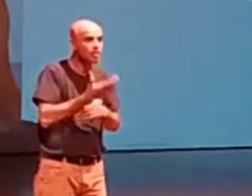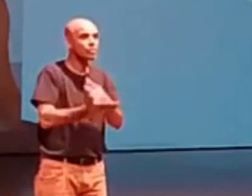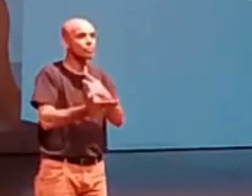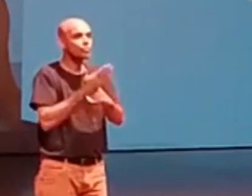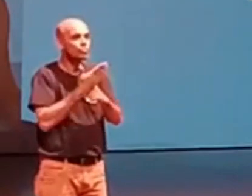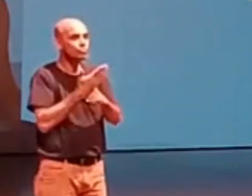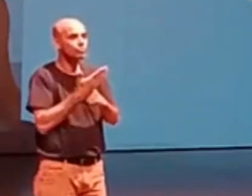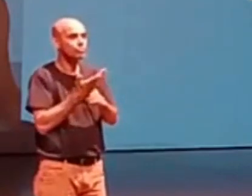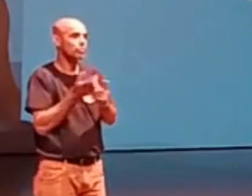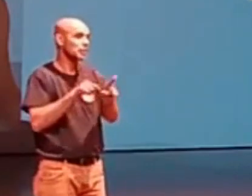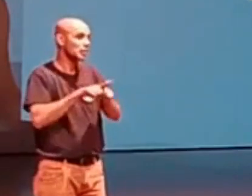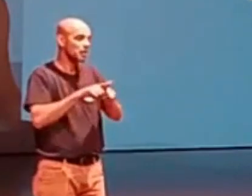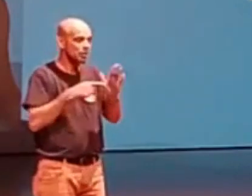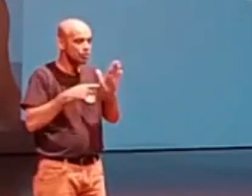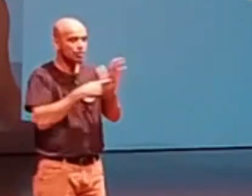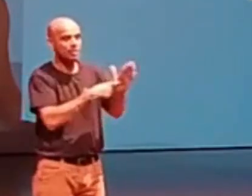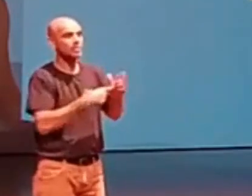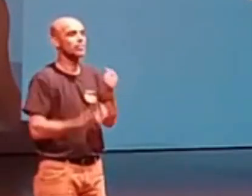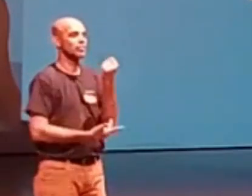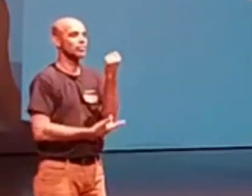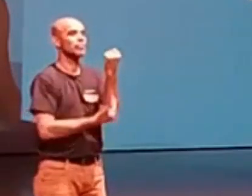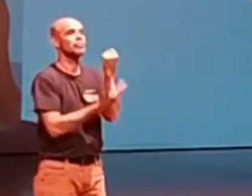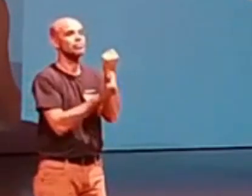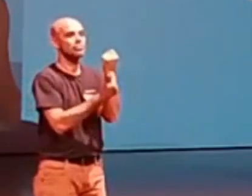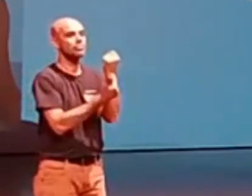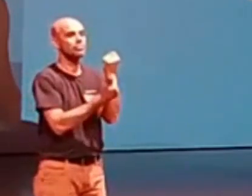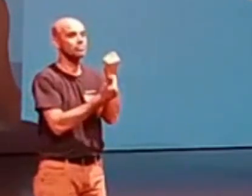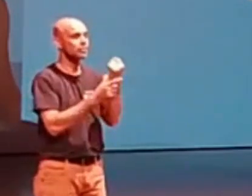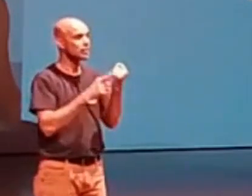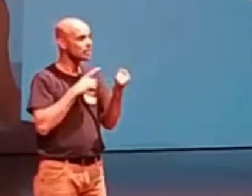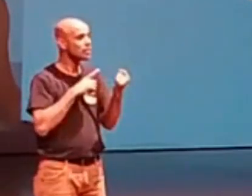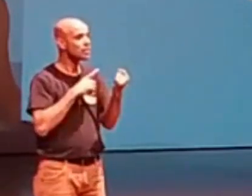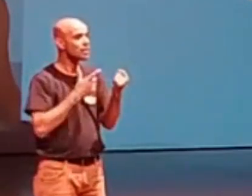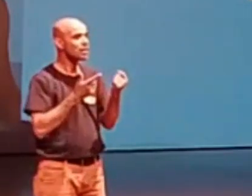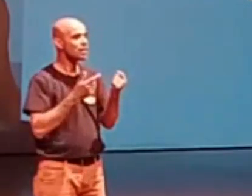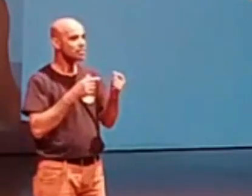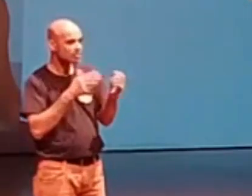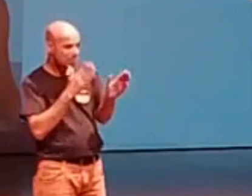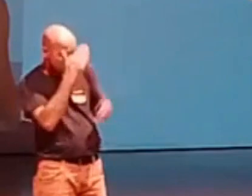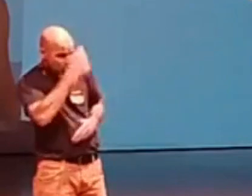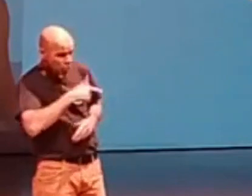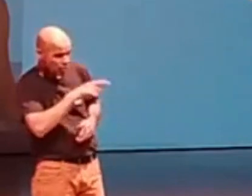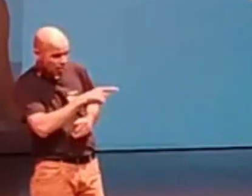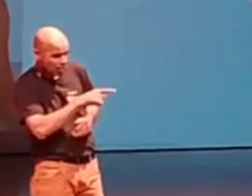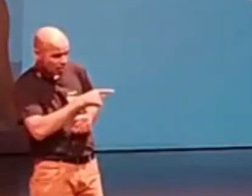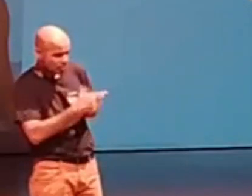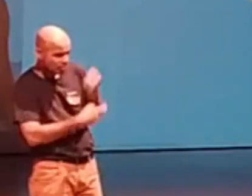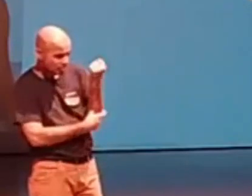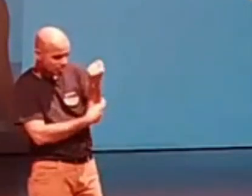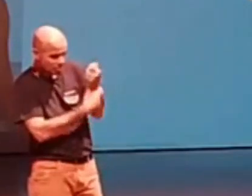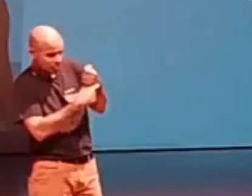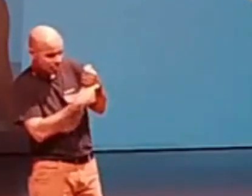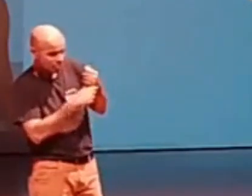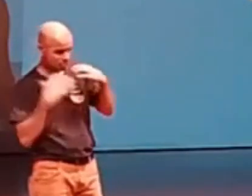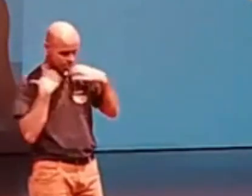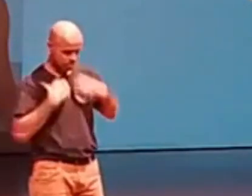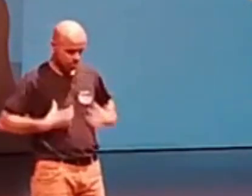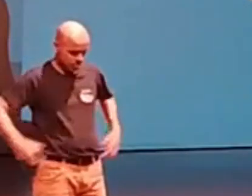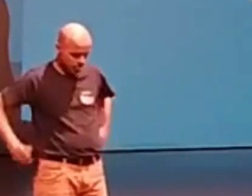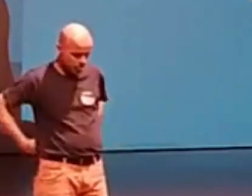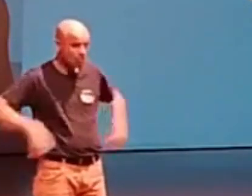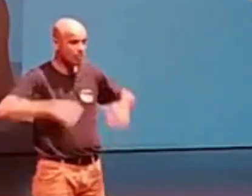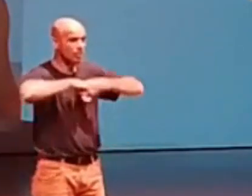indicação cirúrgica. Mas tem uma indicação, tem um diagnóstico de escoliose, procura um profissional. Você tratar com colete adequado, com exercícios